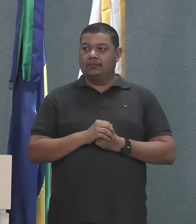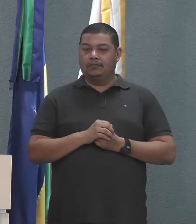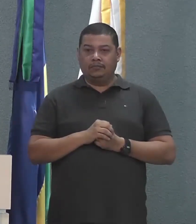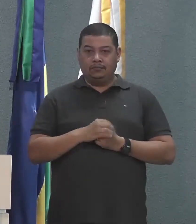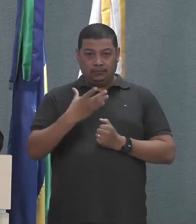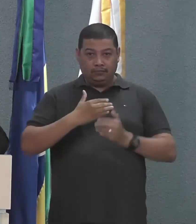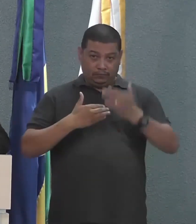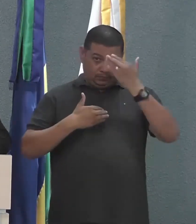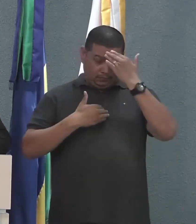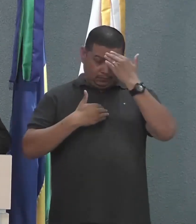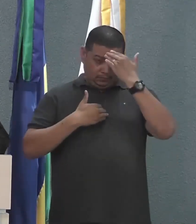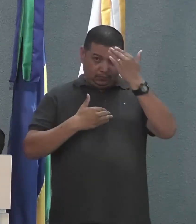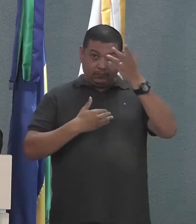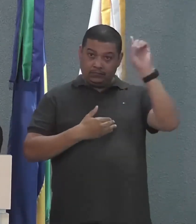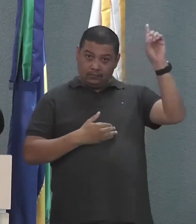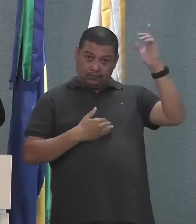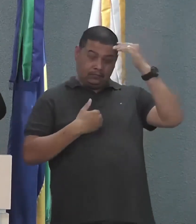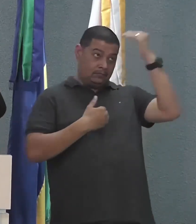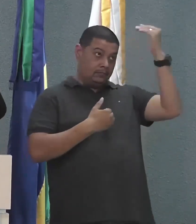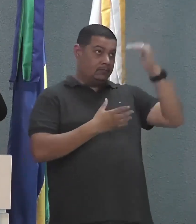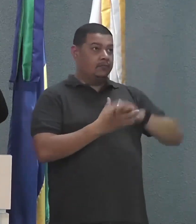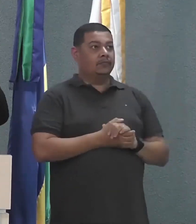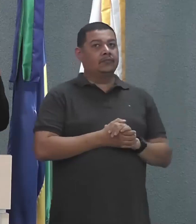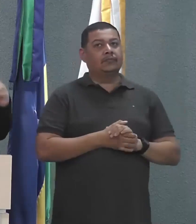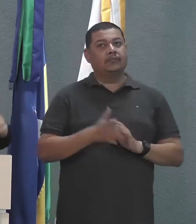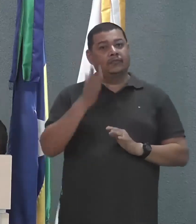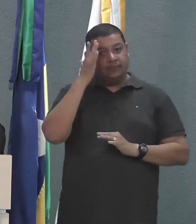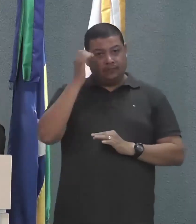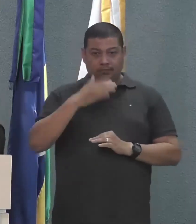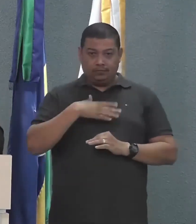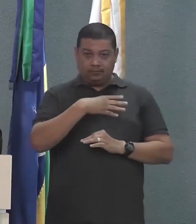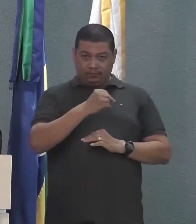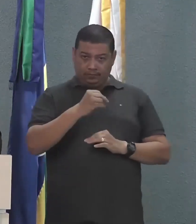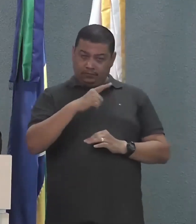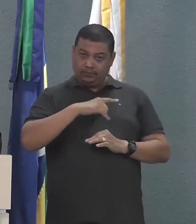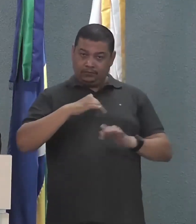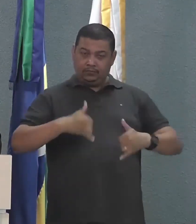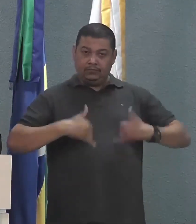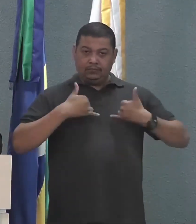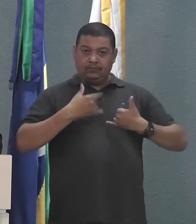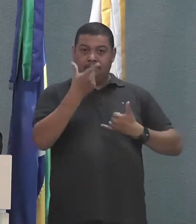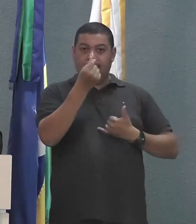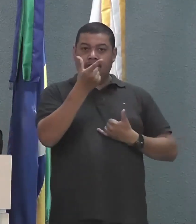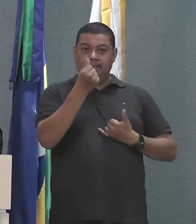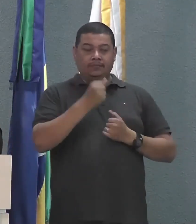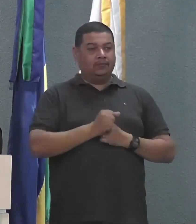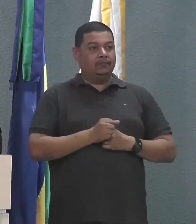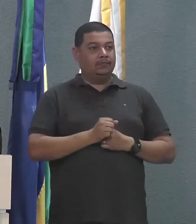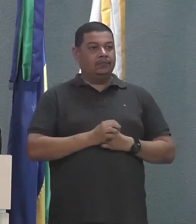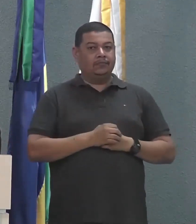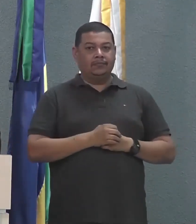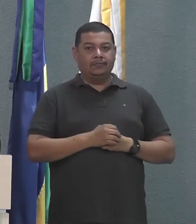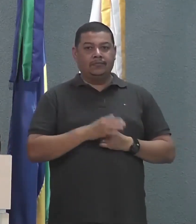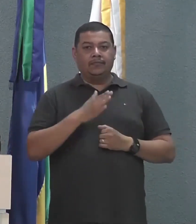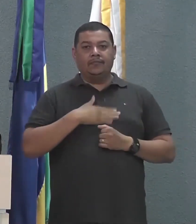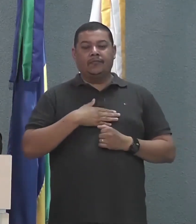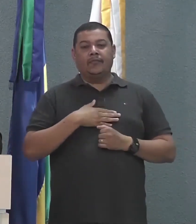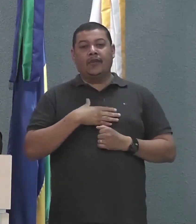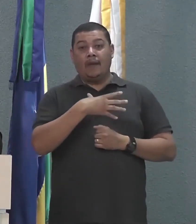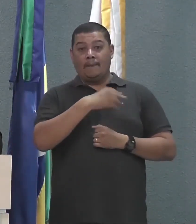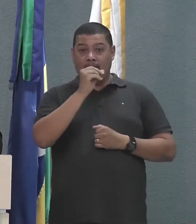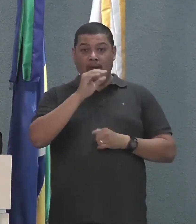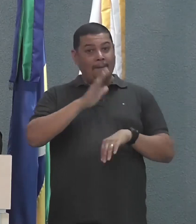um agradecimento a Deus hoje. Amanhã, a minha filha mais velha faz 20 anos de idade. A minha filha mais velha